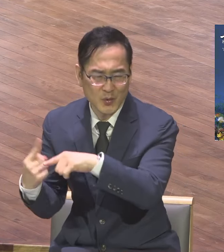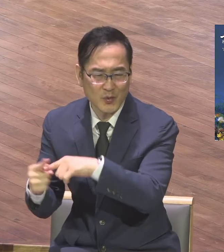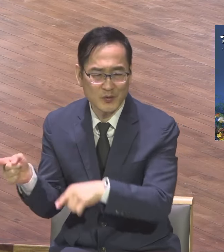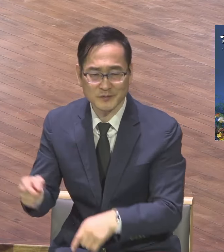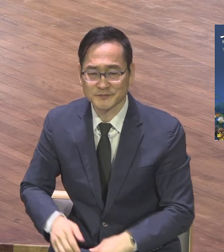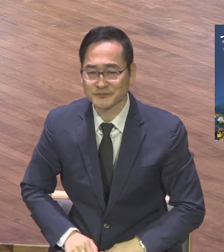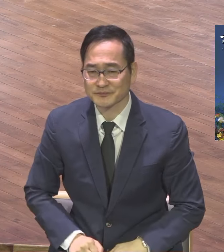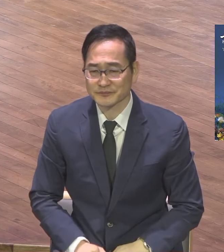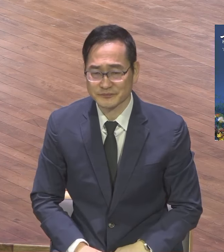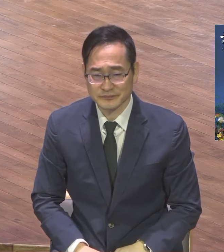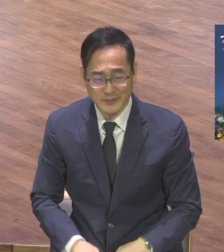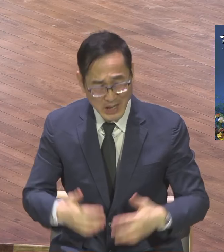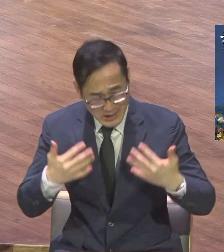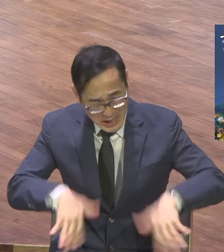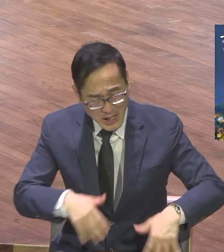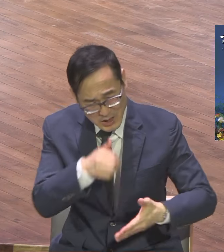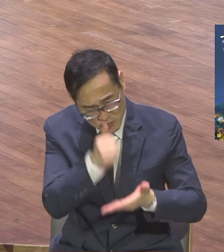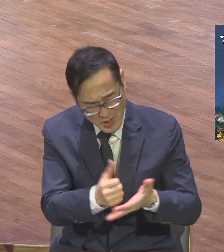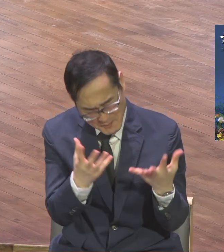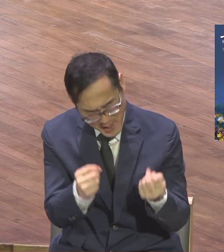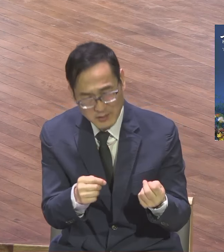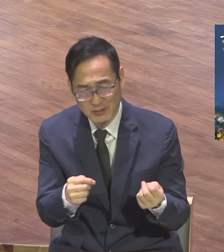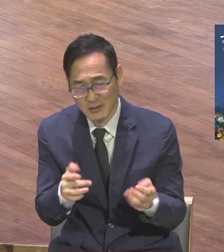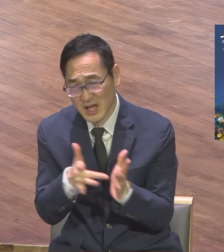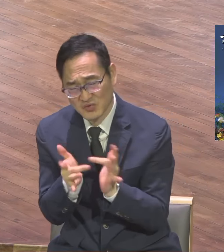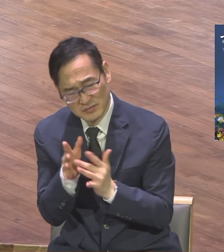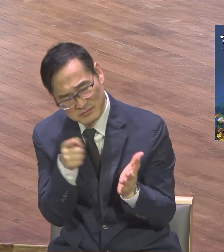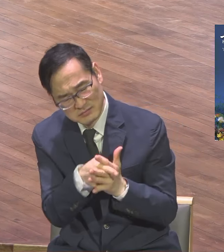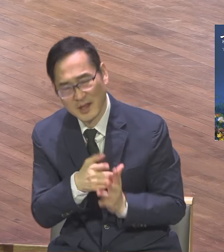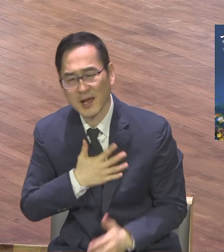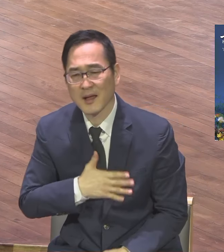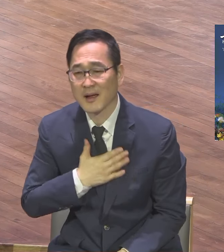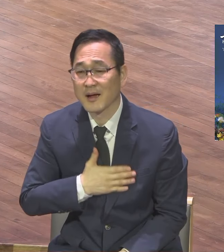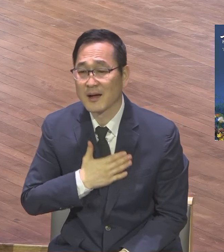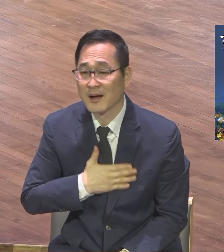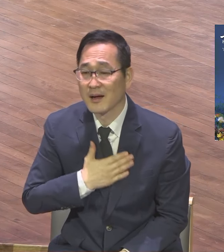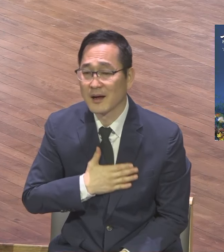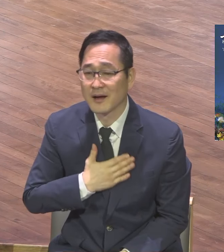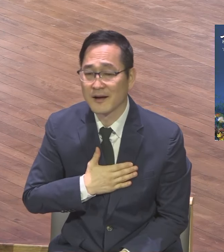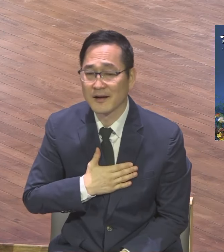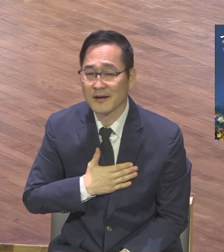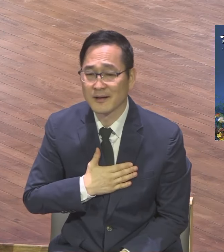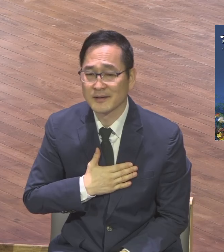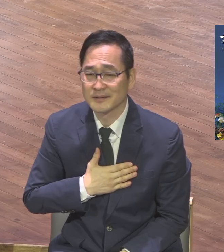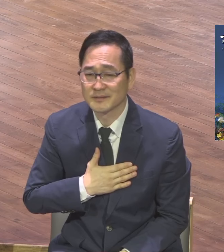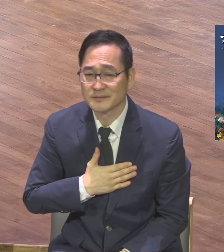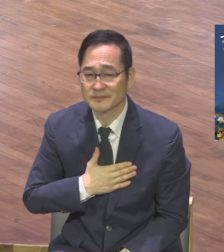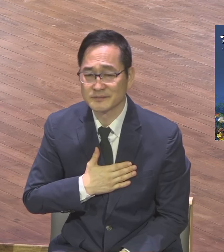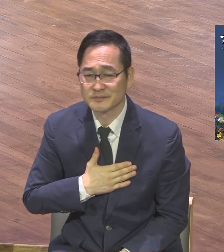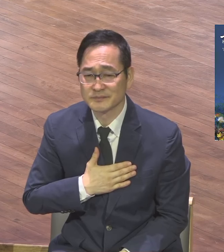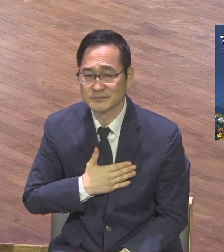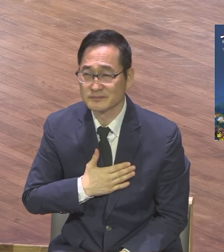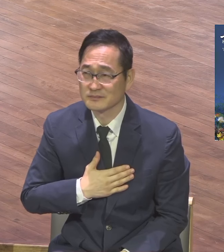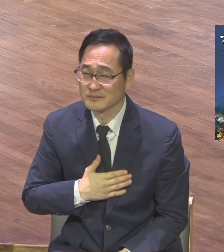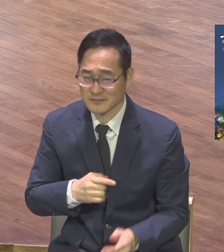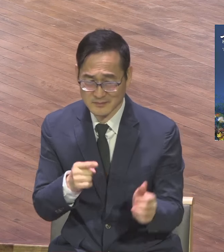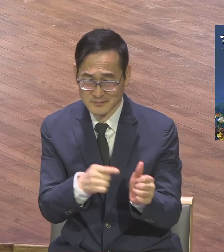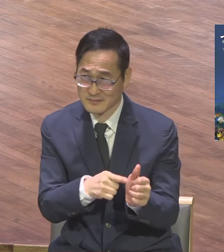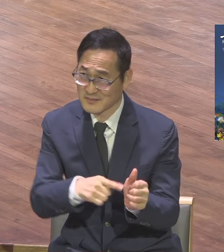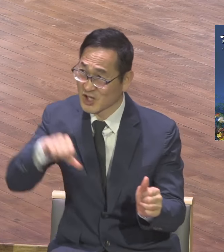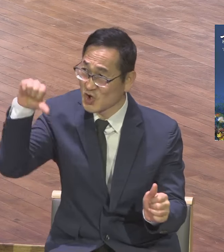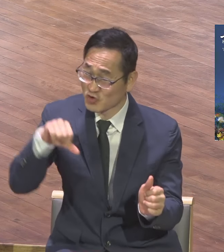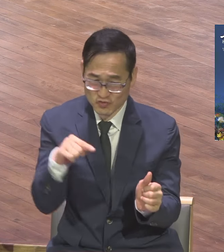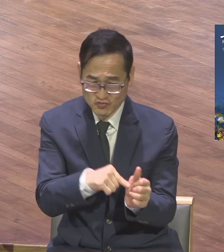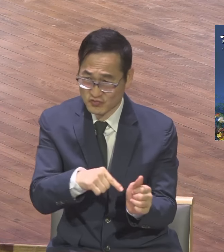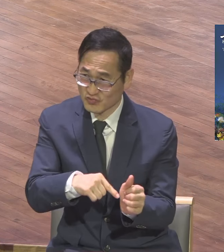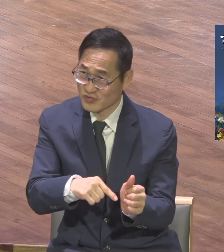부족함을 너무 잘 아세요. 잘 아시고. 이제 하나님 앞에서 우리를 변호하고